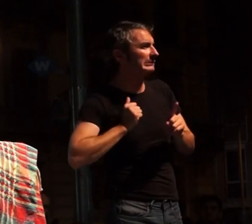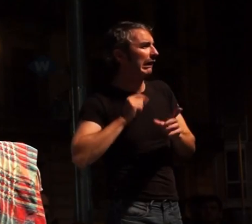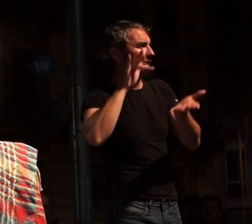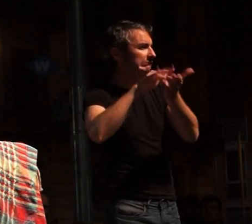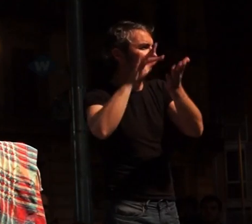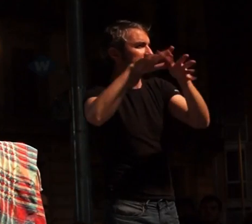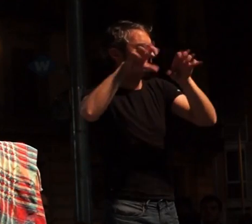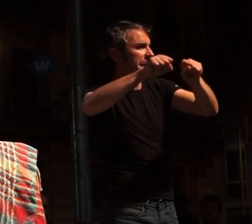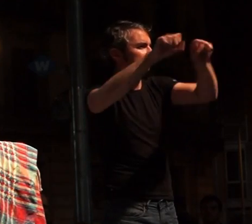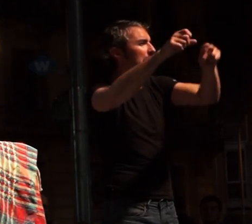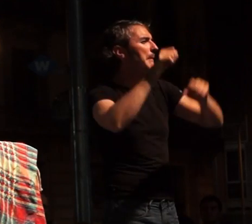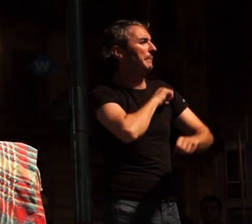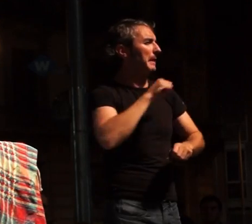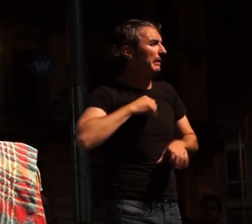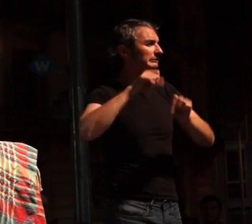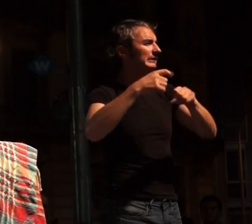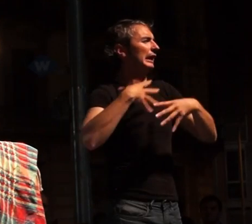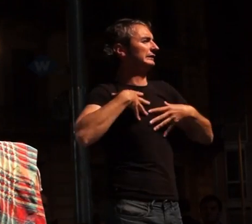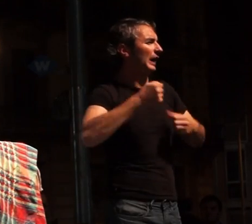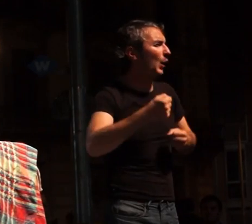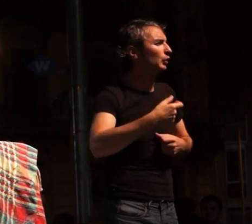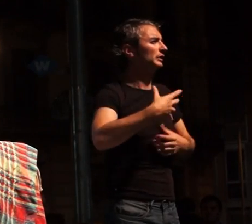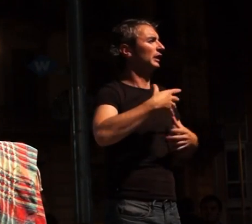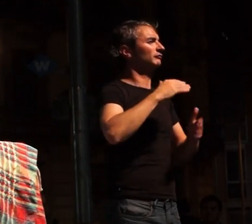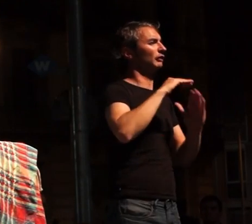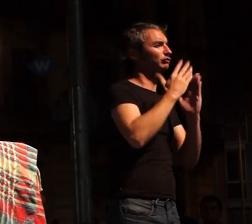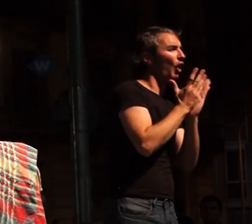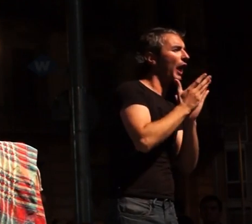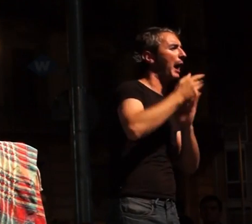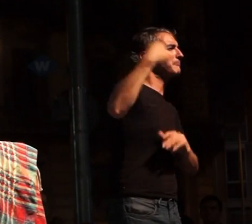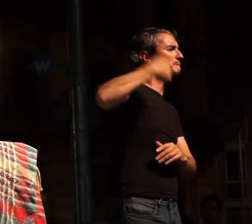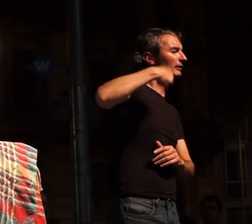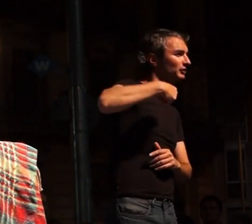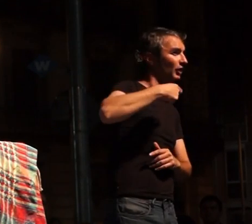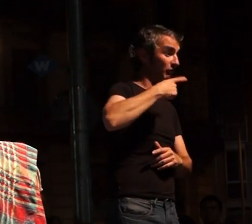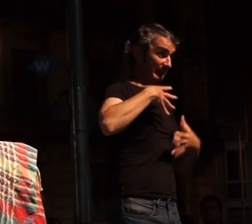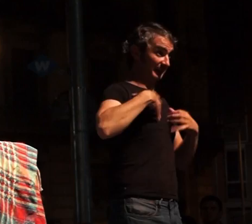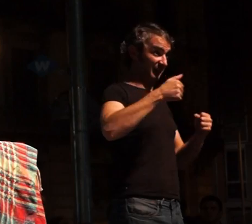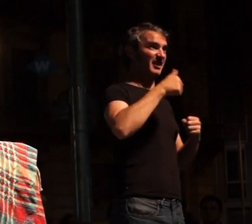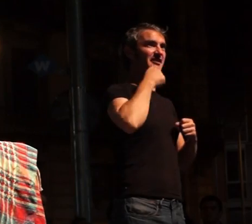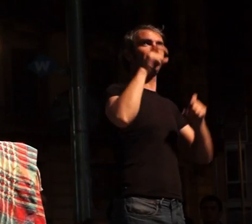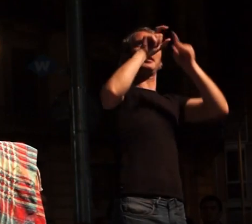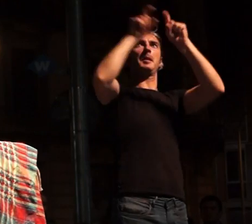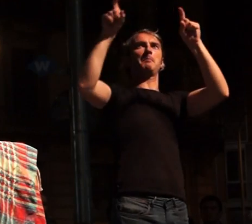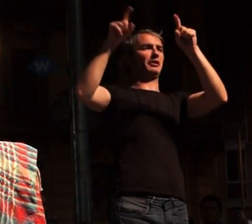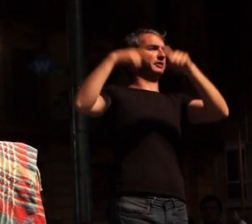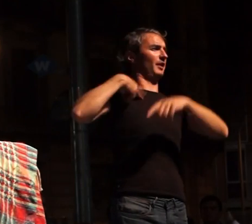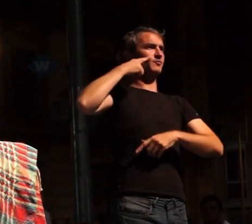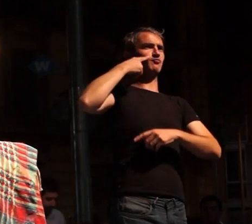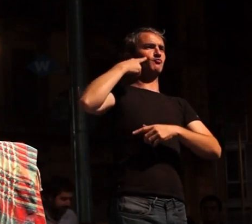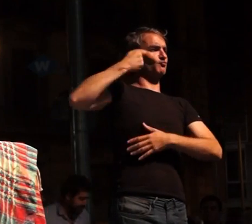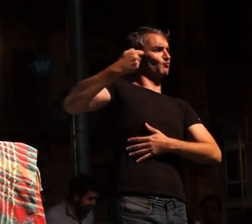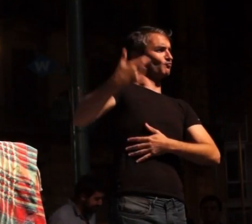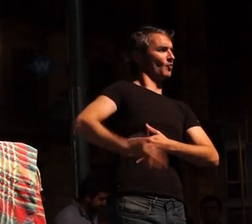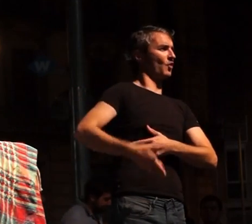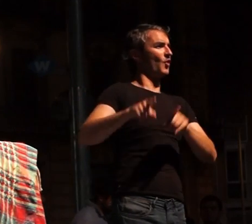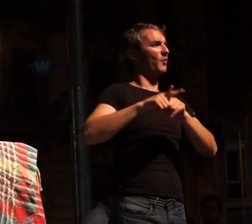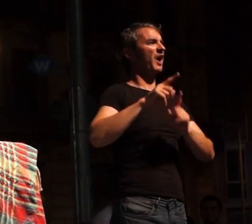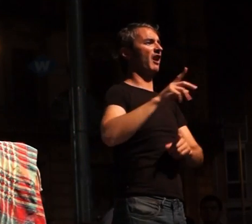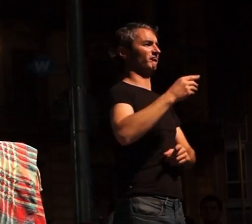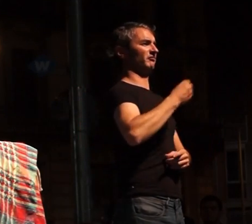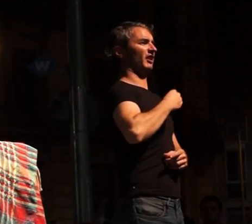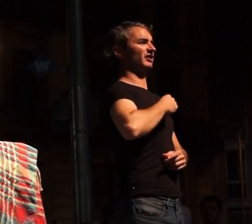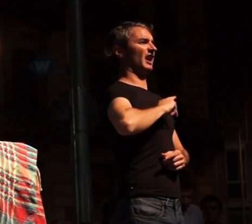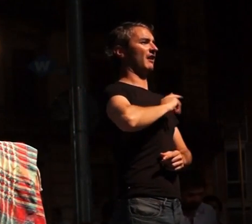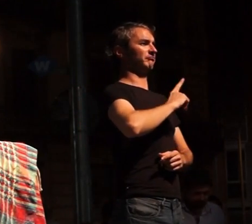de la salut, de l'educació, de les pensions. La sanitat en mans de les grans corporacions hospitalàries, l'educació en mans de l'Església